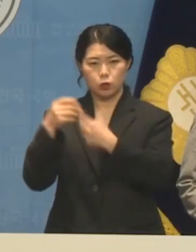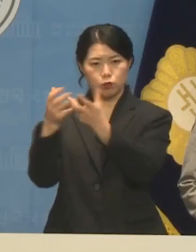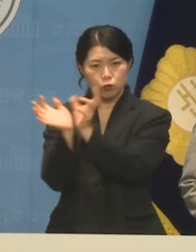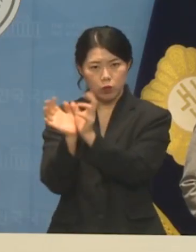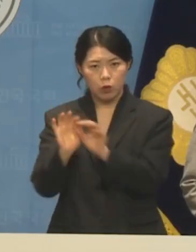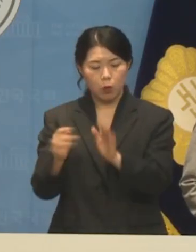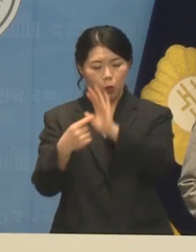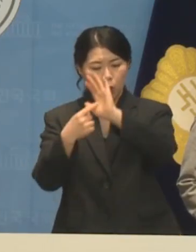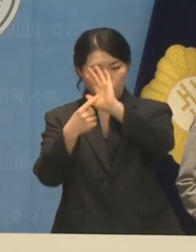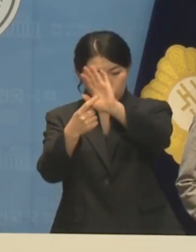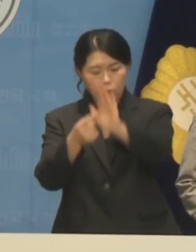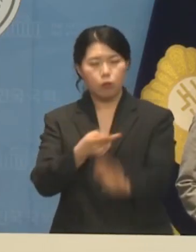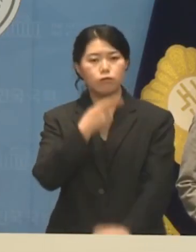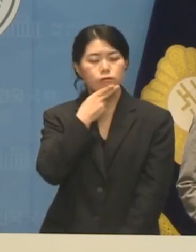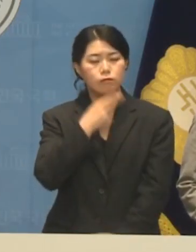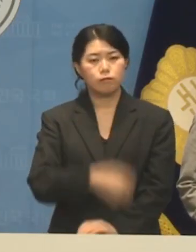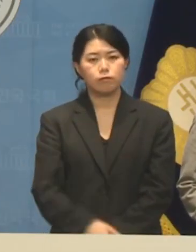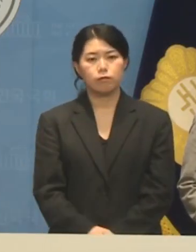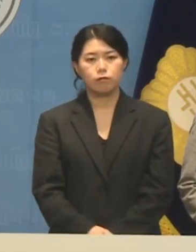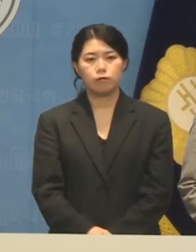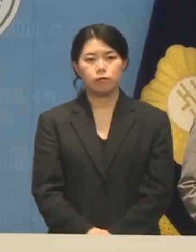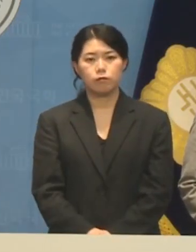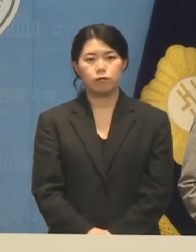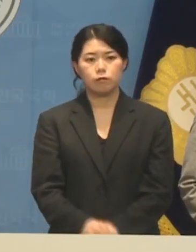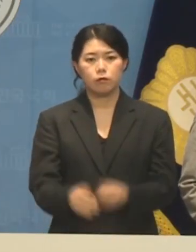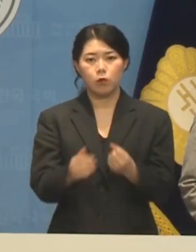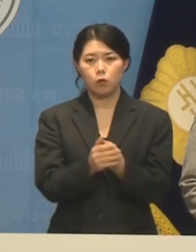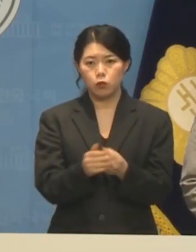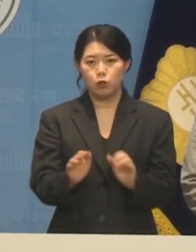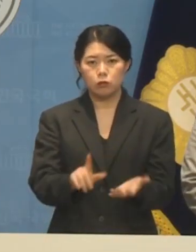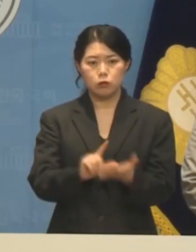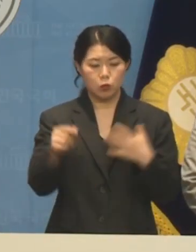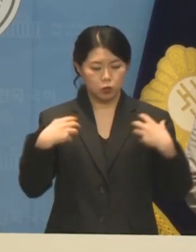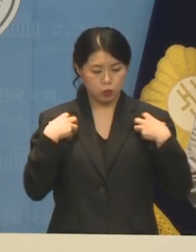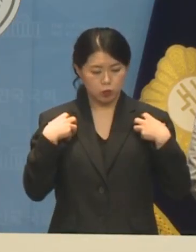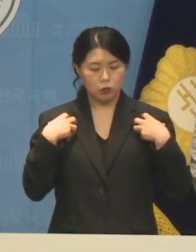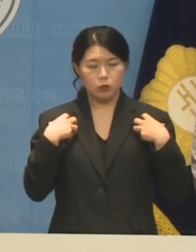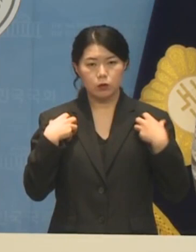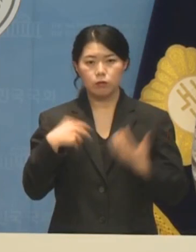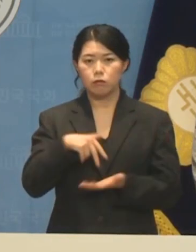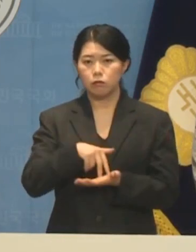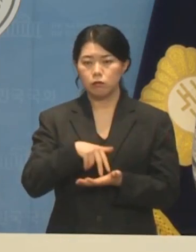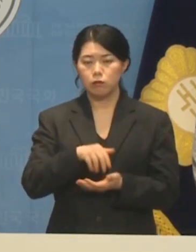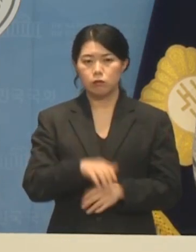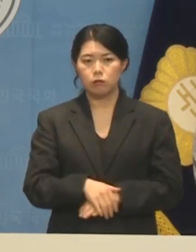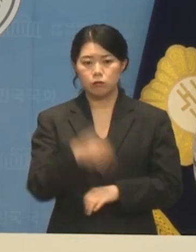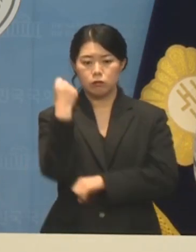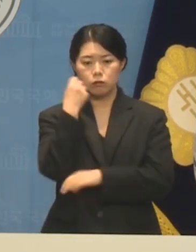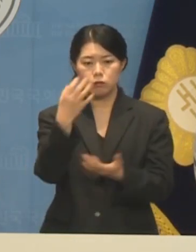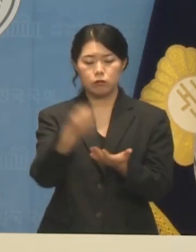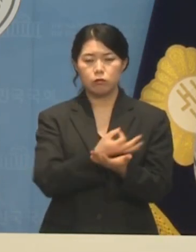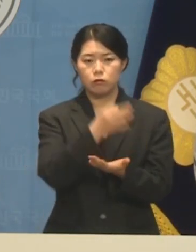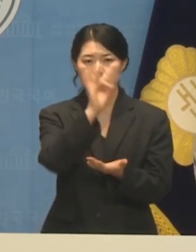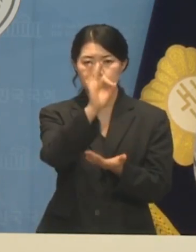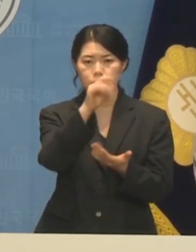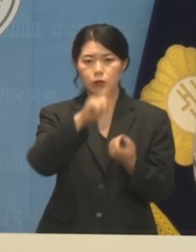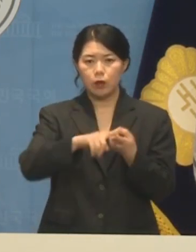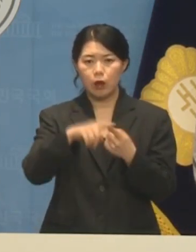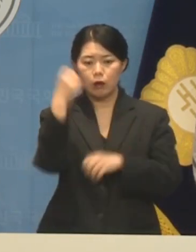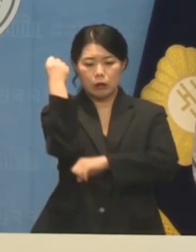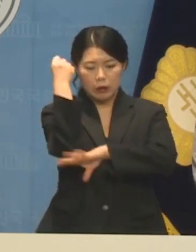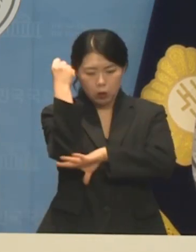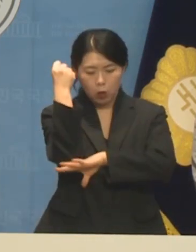어디에도 공개를 하고 있지 않습니다. 그래서 지자체에서는 기준인건비 책정에 대한 근거나 이런